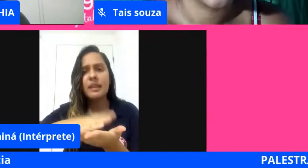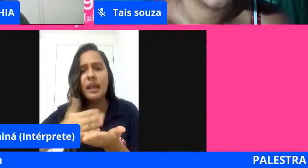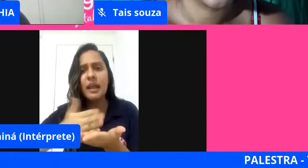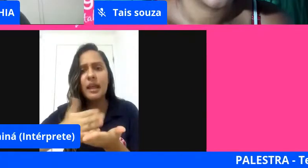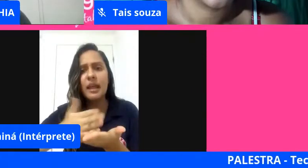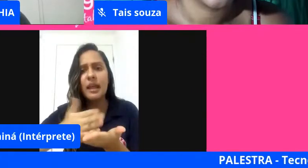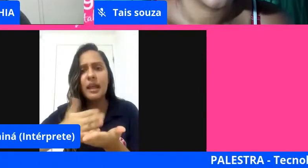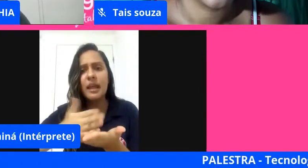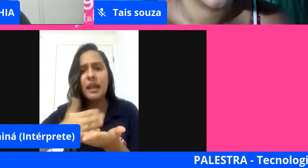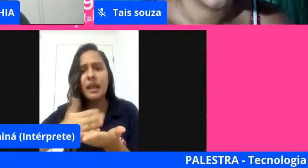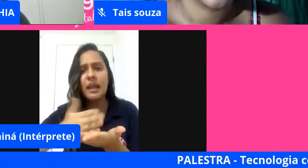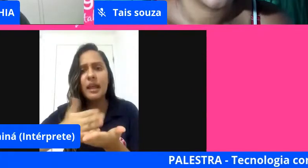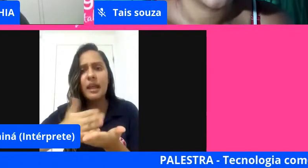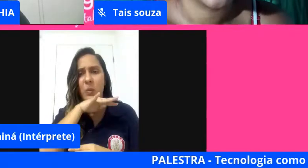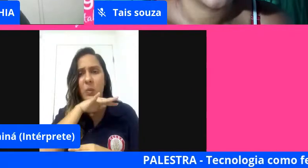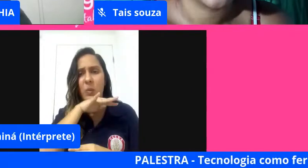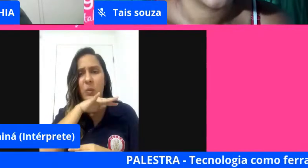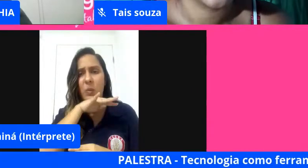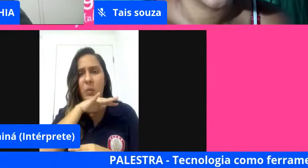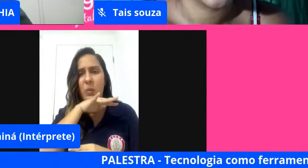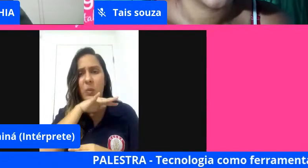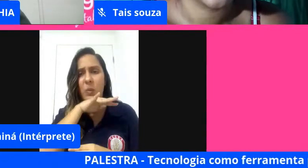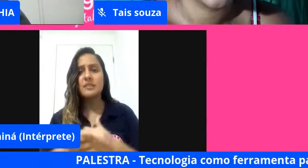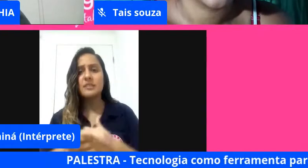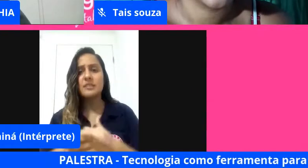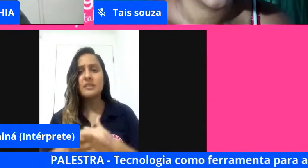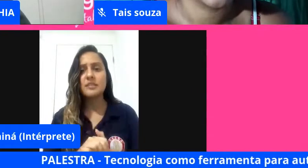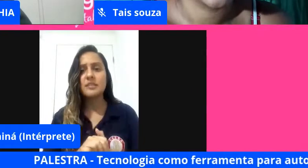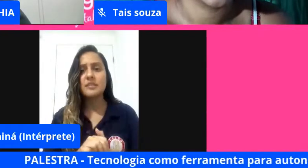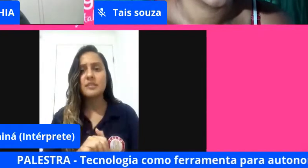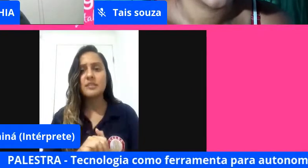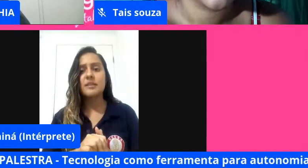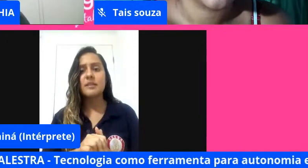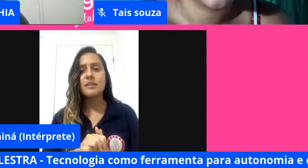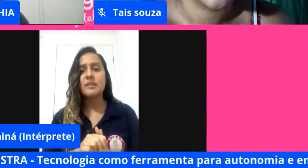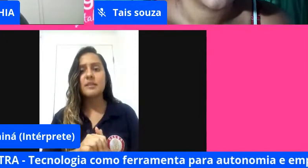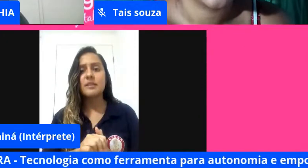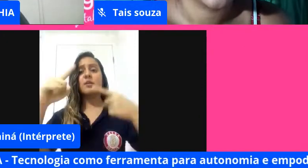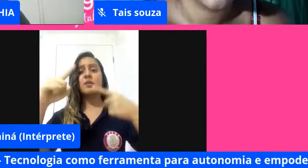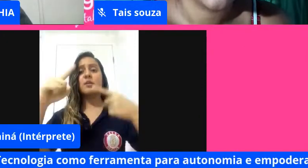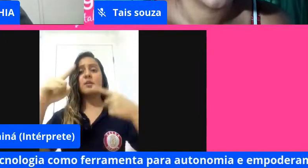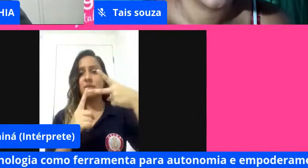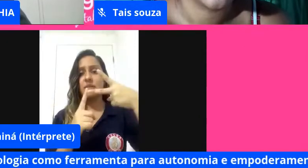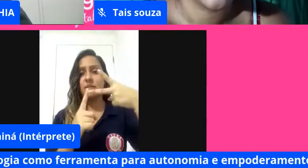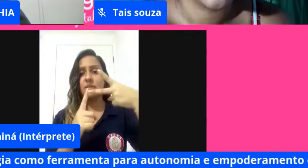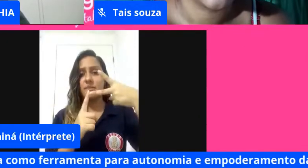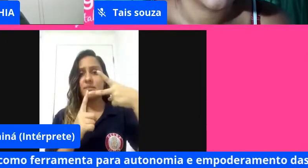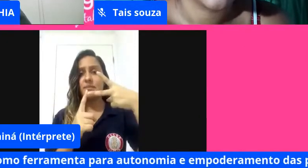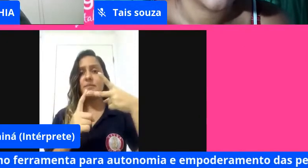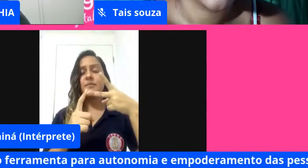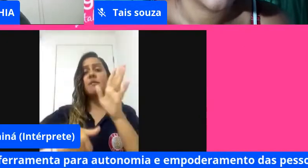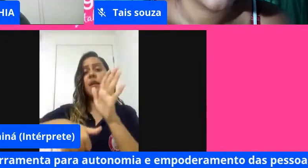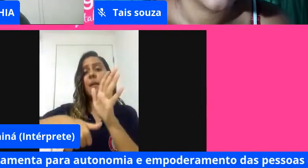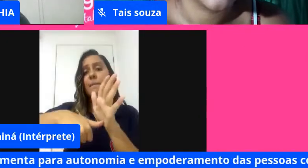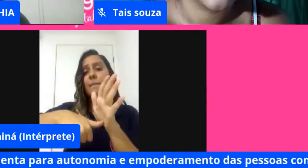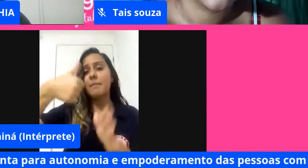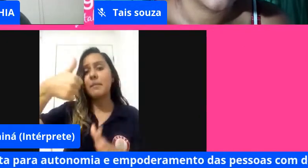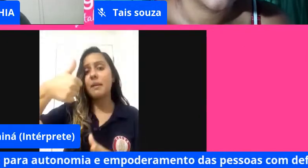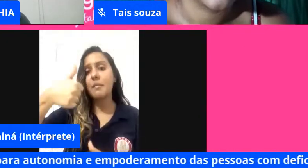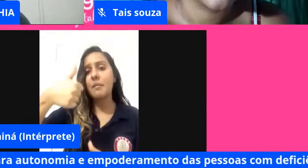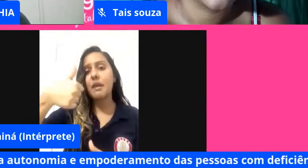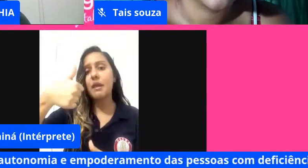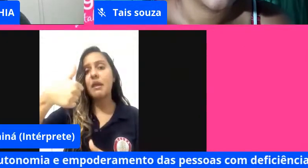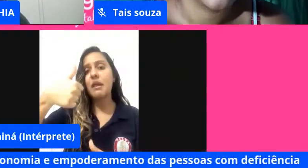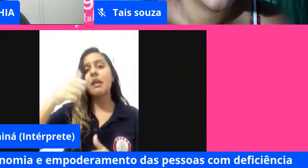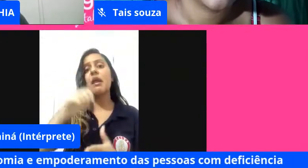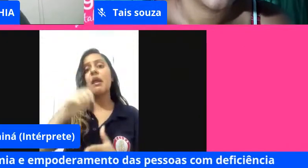havia nenhum som, né, que não havia nenhum áudio, né, nada, ninguém falando, né, porque a gente estava todo mundo aqui na